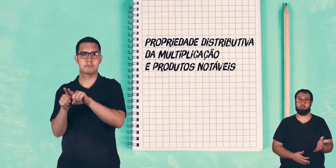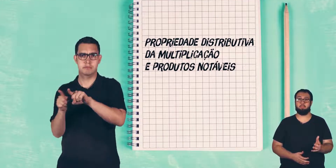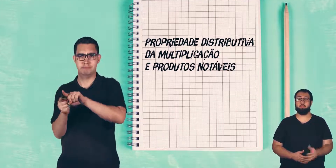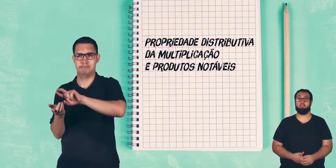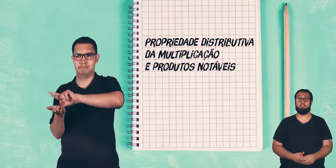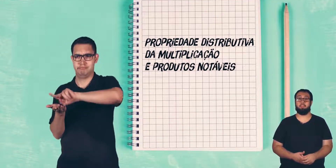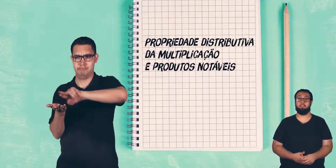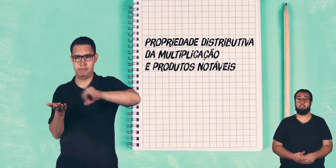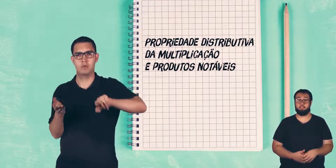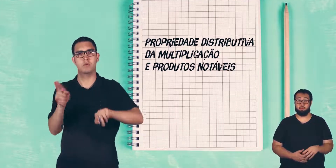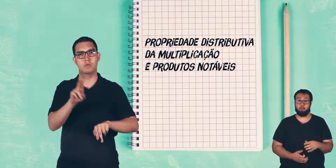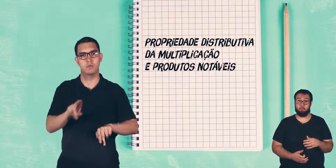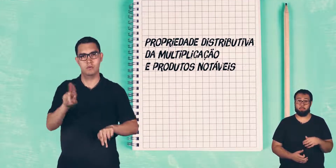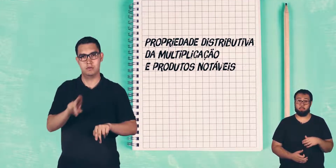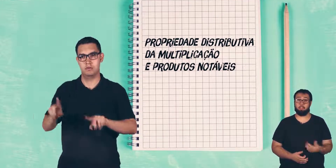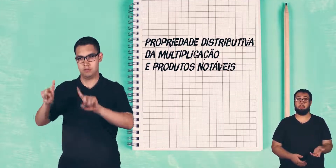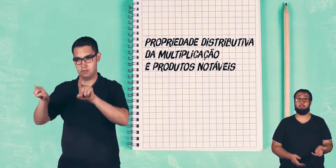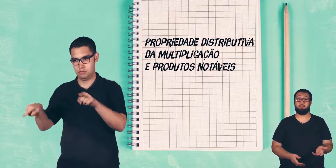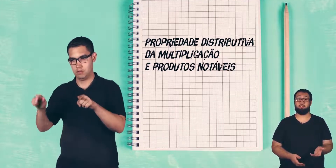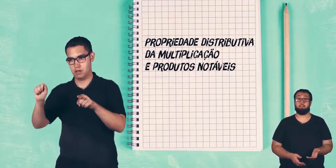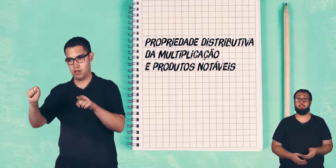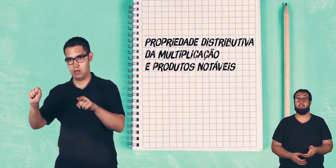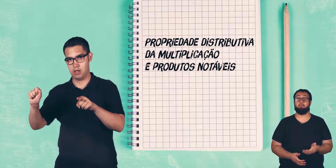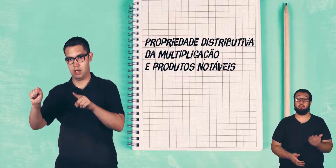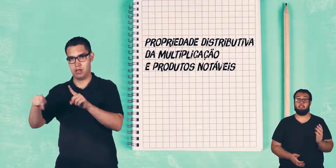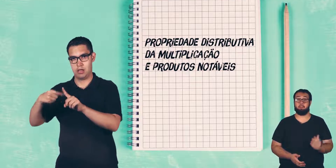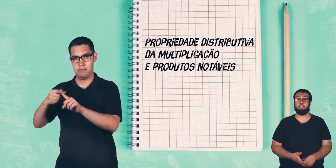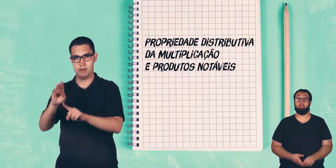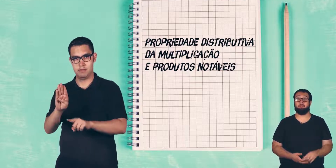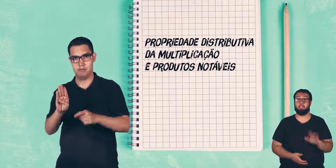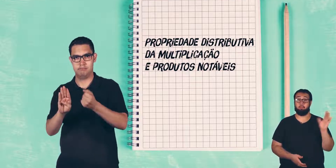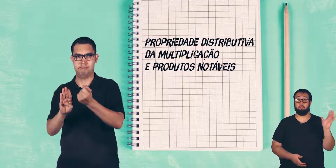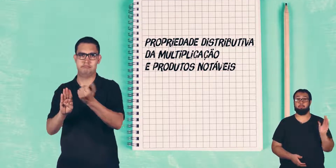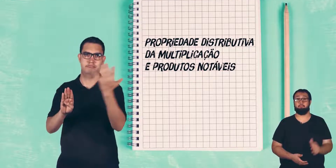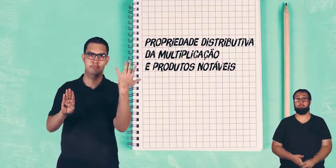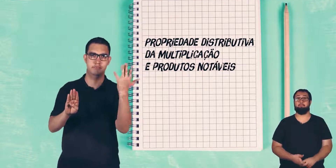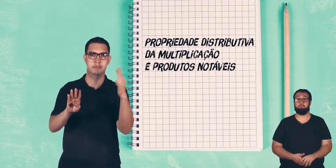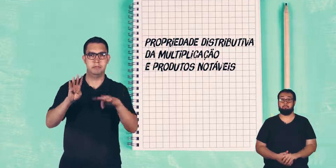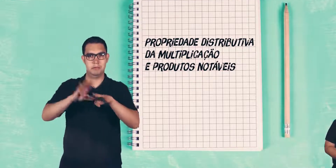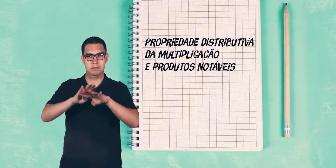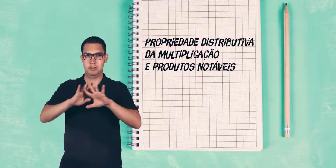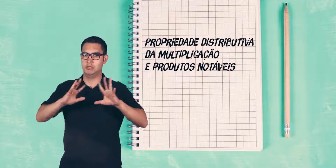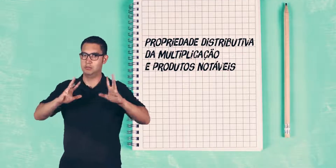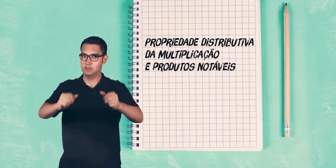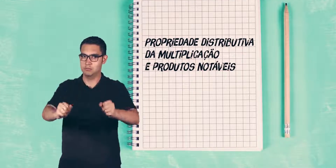incluindo os ditos produtos notáveis, que são recorrentes por toda a matemática. Espero que tenha gostado. Até a próxima!